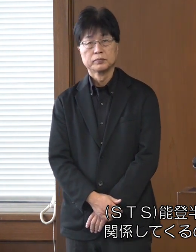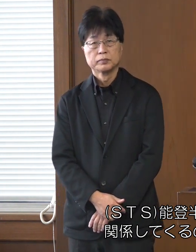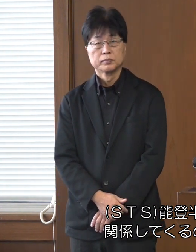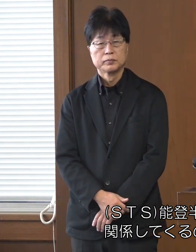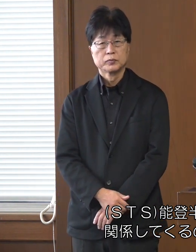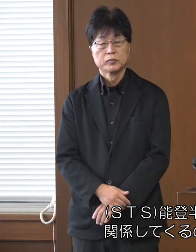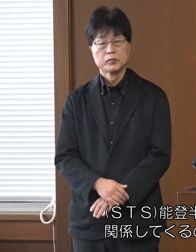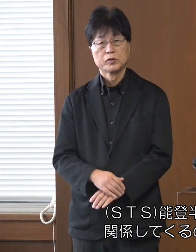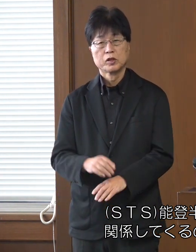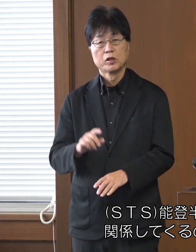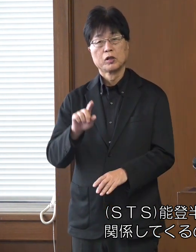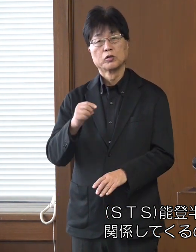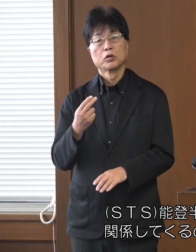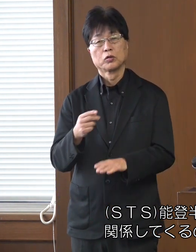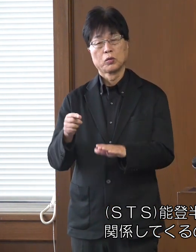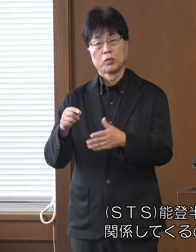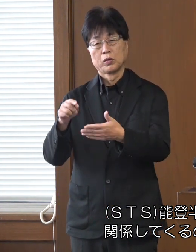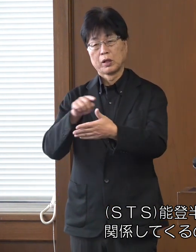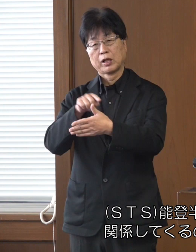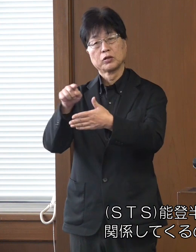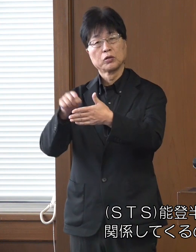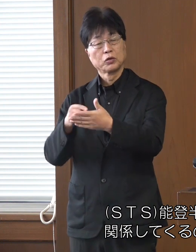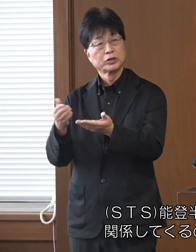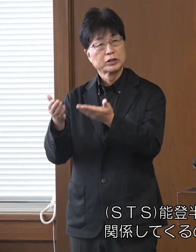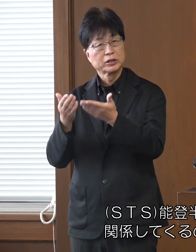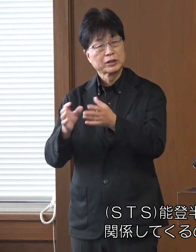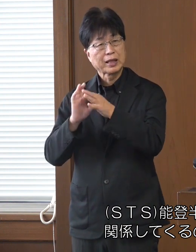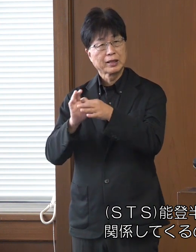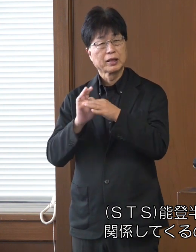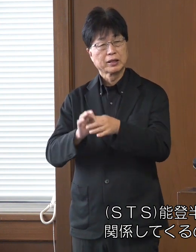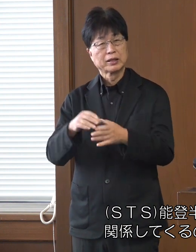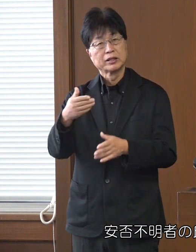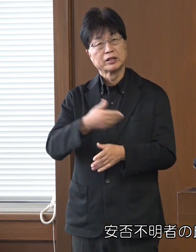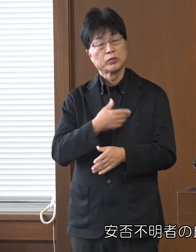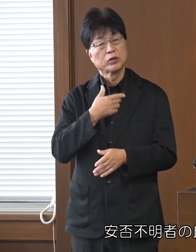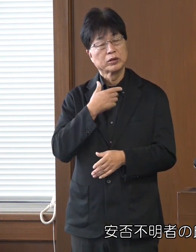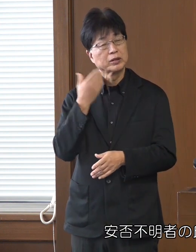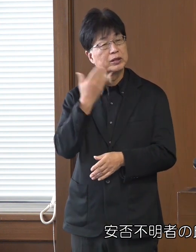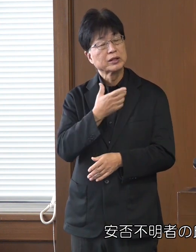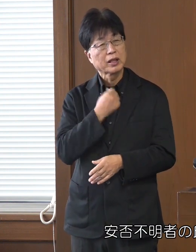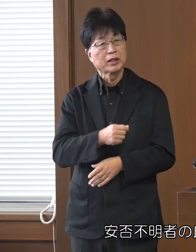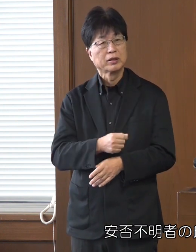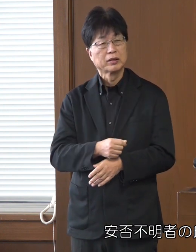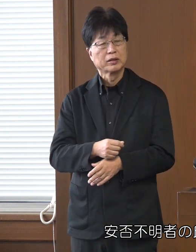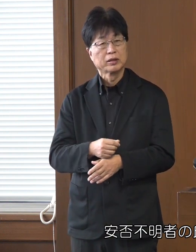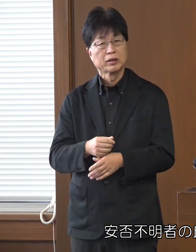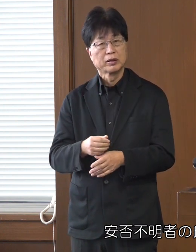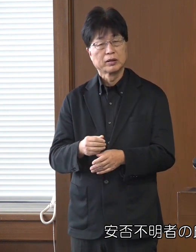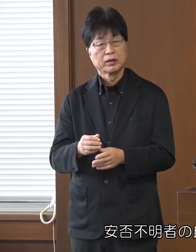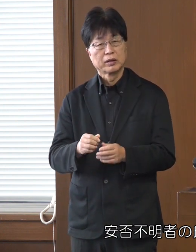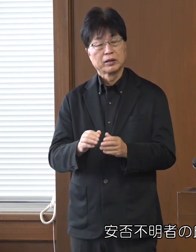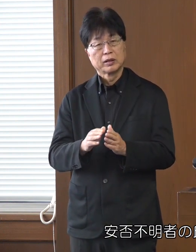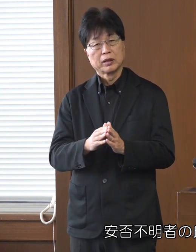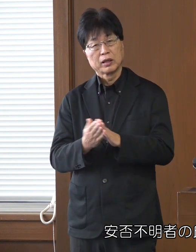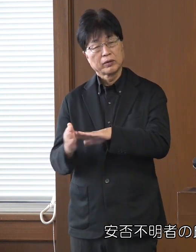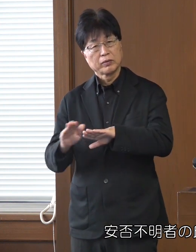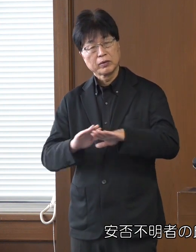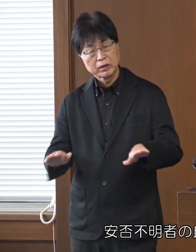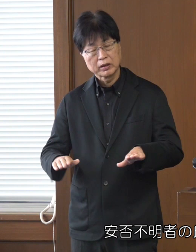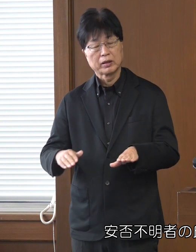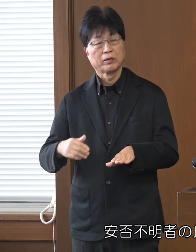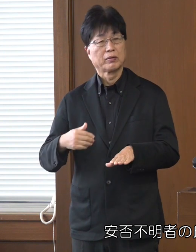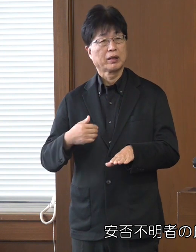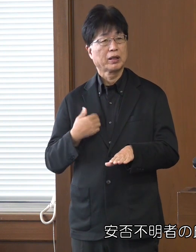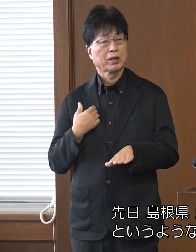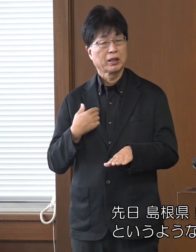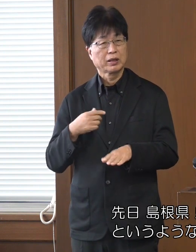能登半島地震の件にもちょっと関係してくるのかなと思うんですけども、安否不明者の氏名公表についてなんです